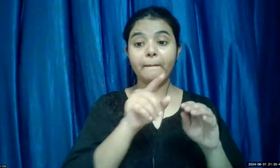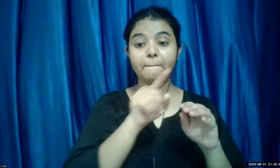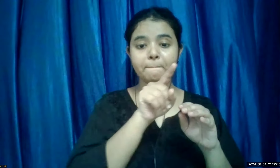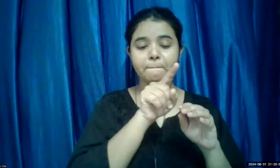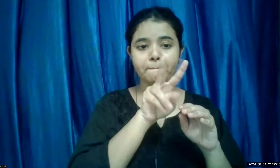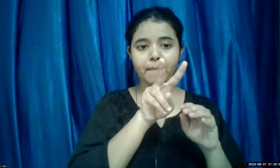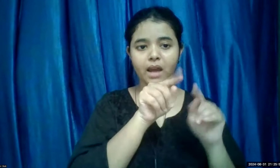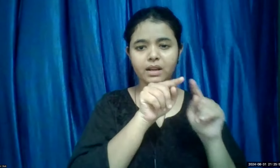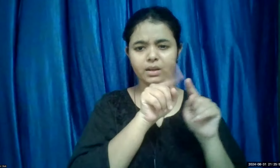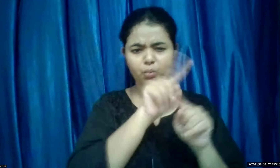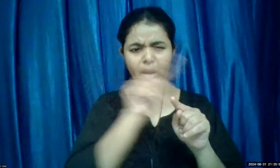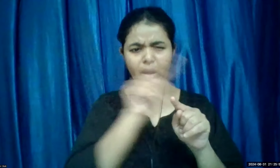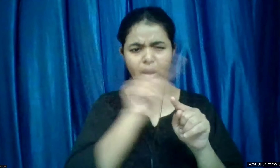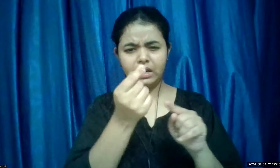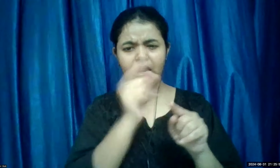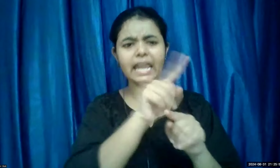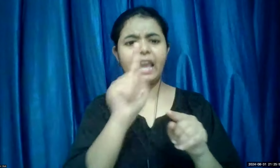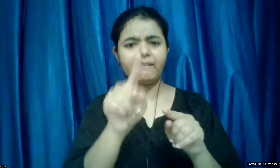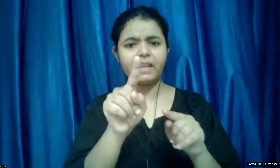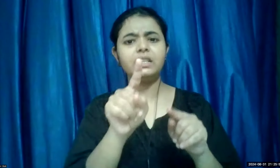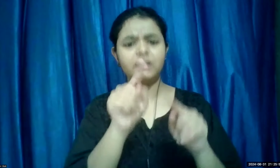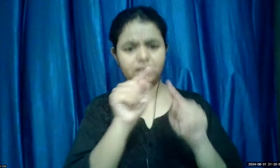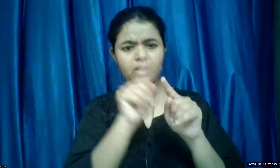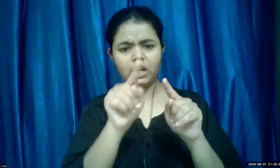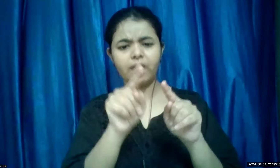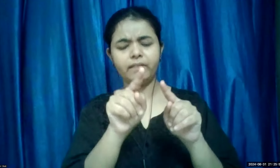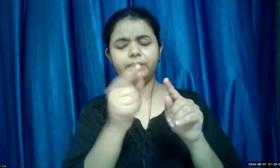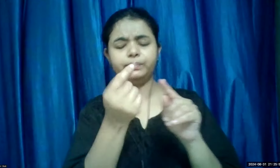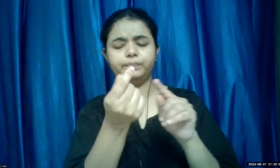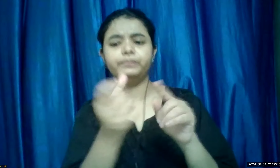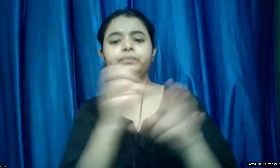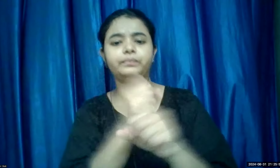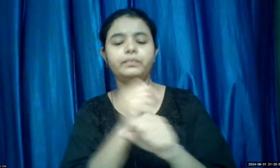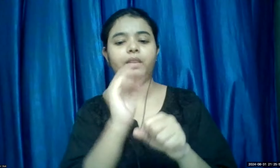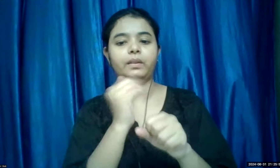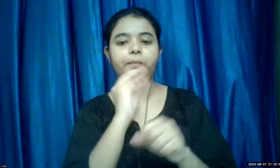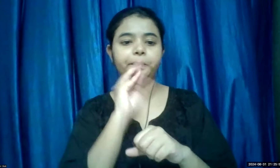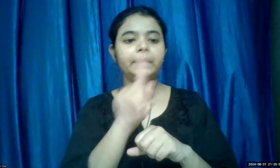11वां श्लोक हम और ध्यान में ले लेते हैं।